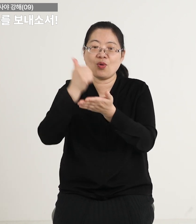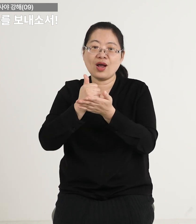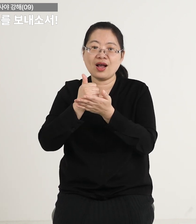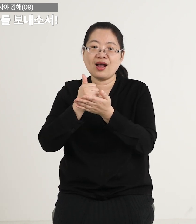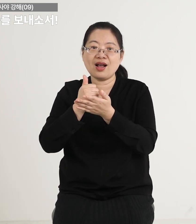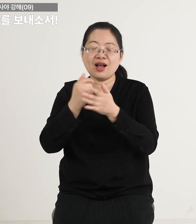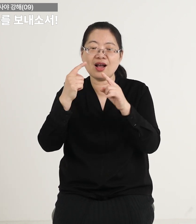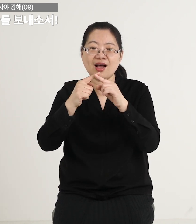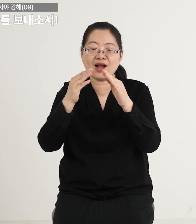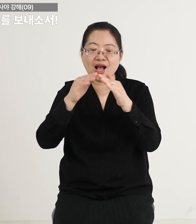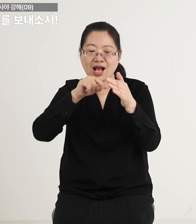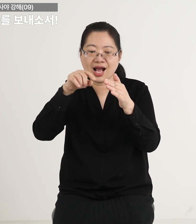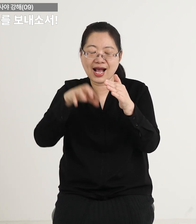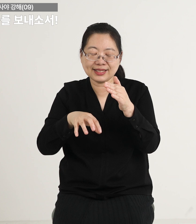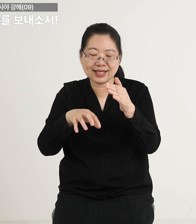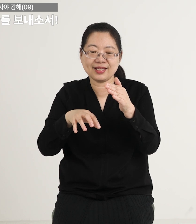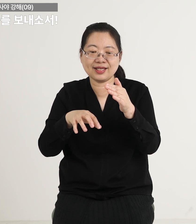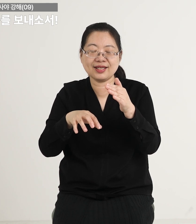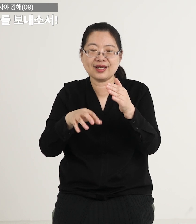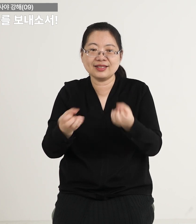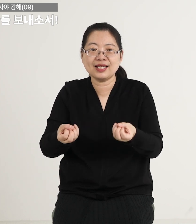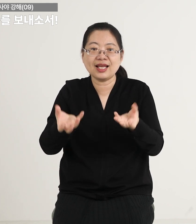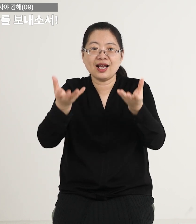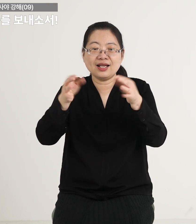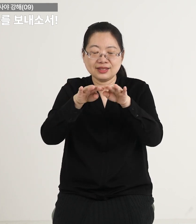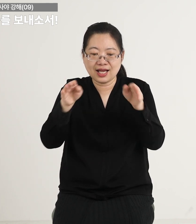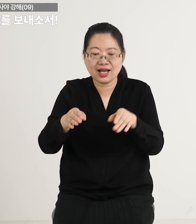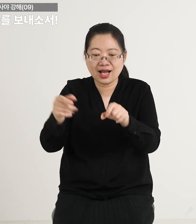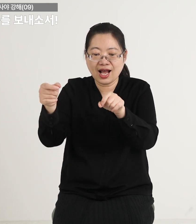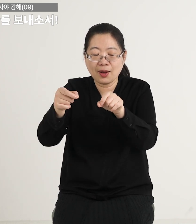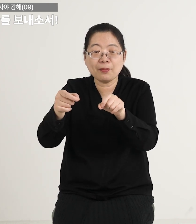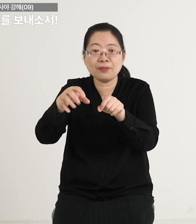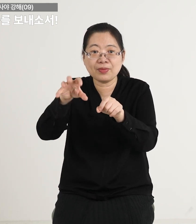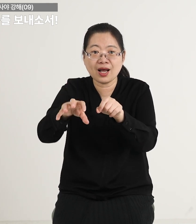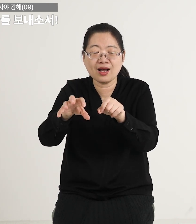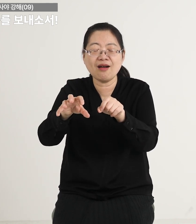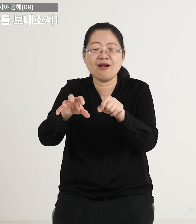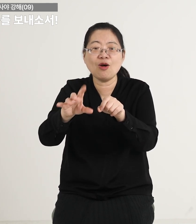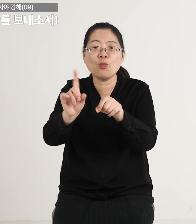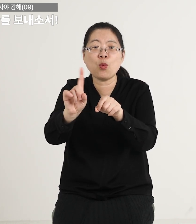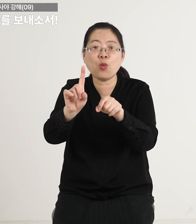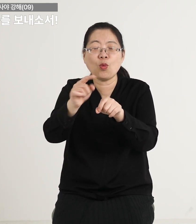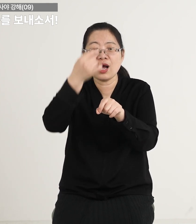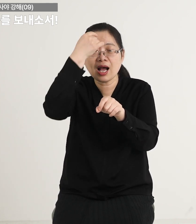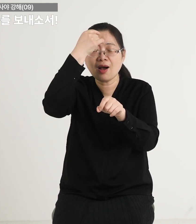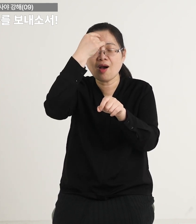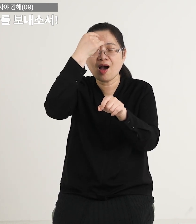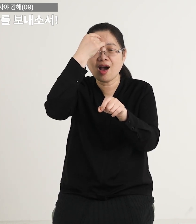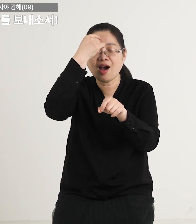전 안 향단 곁 제사장들 앞에서 그의 이마에 뭐가 생깁니까?